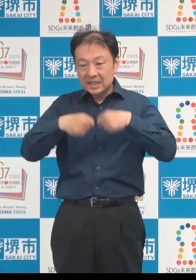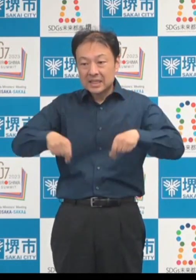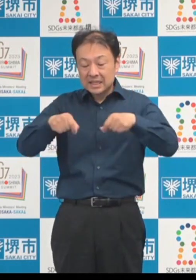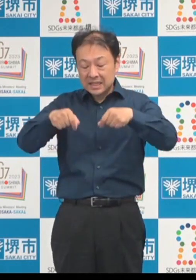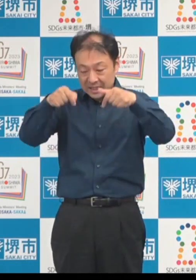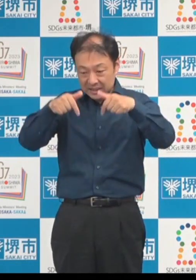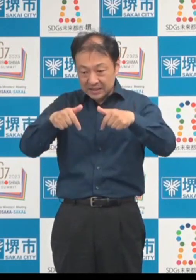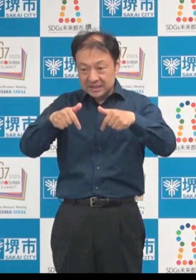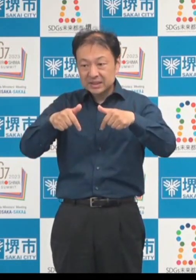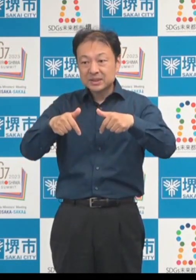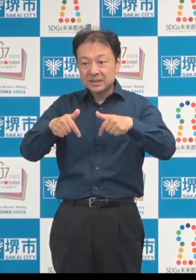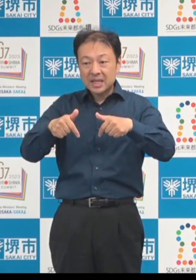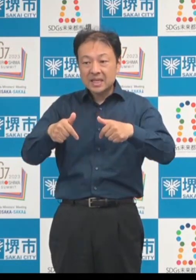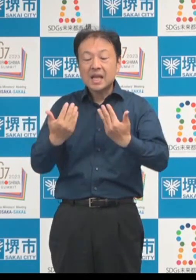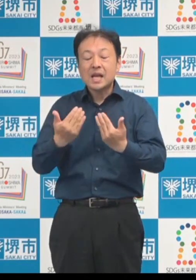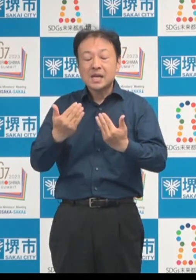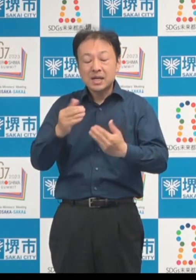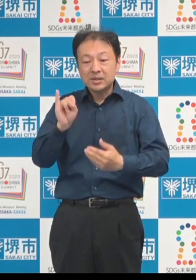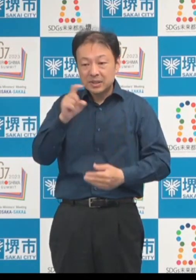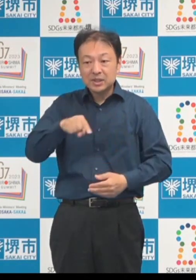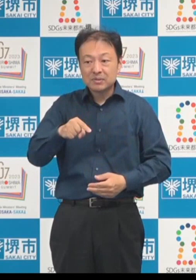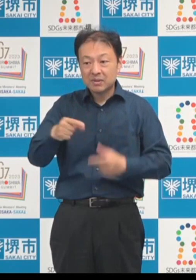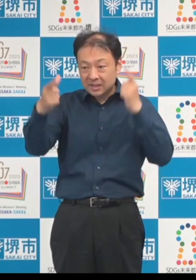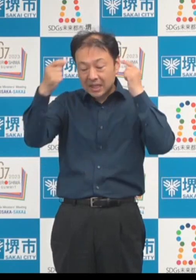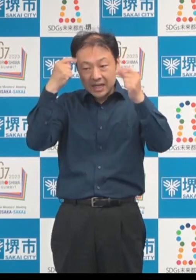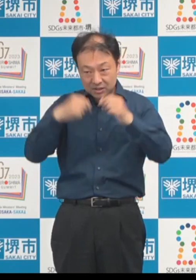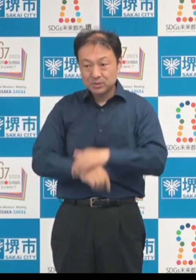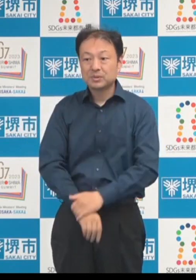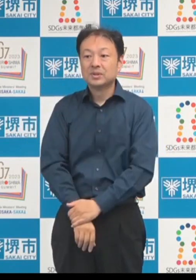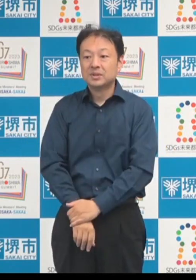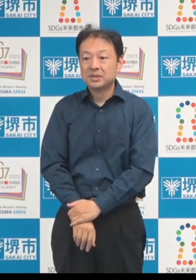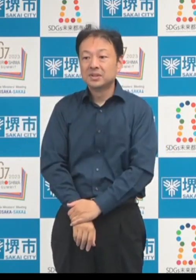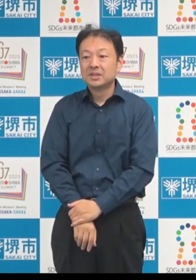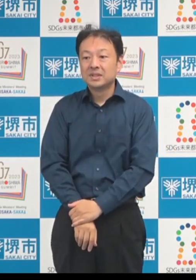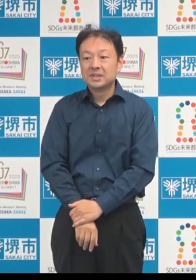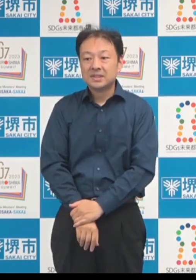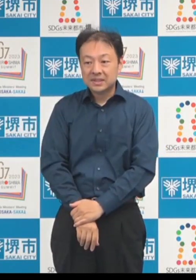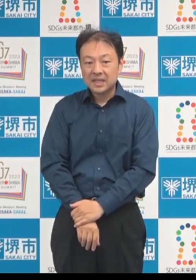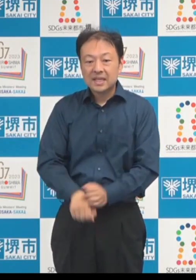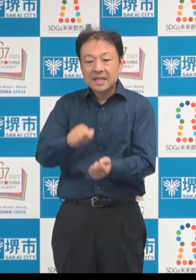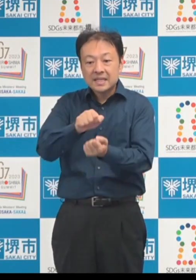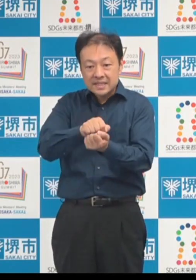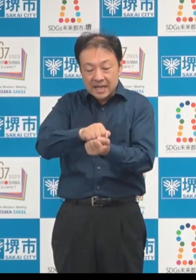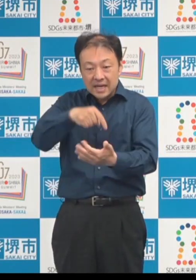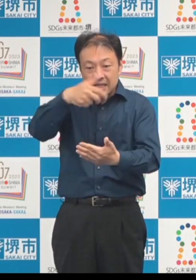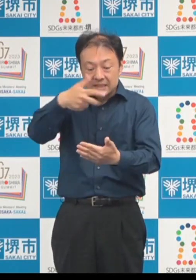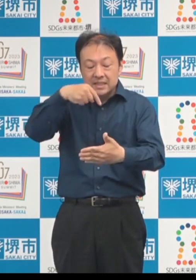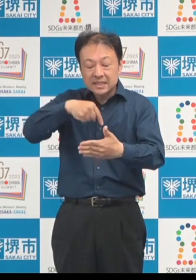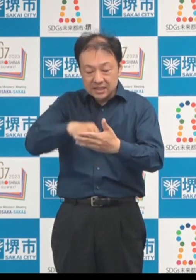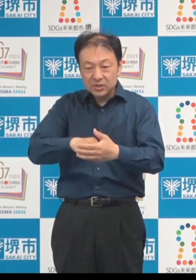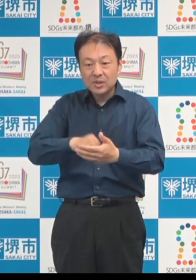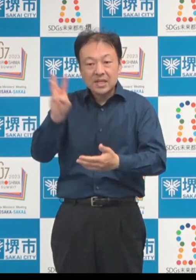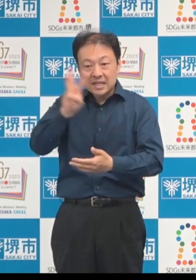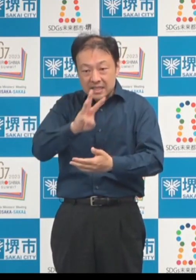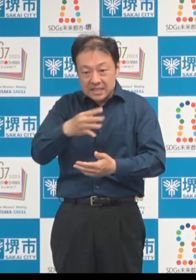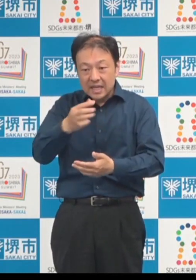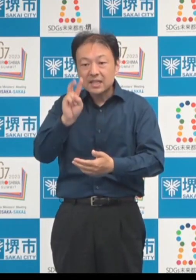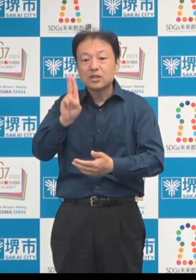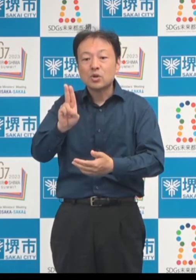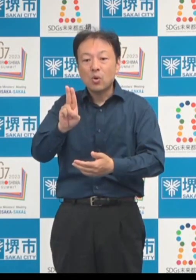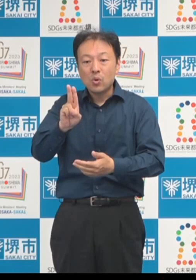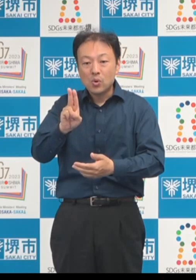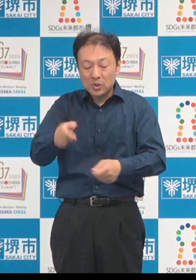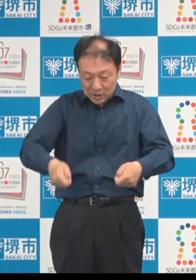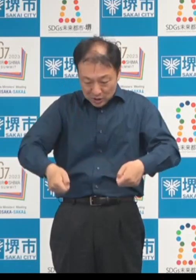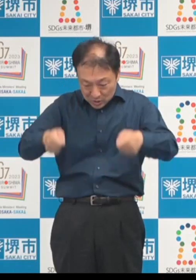に今在学中で、堺市内にある仙北高校の出身の方なんですけれども、この方にもですね、学生